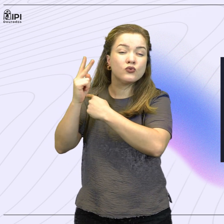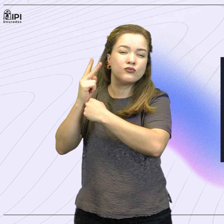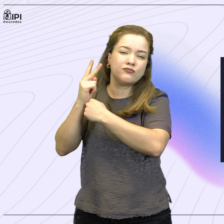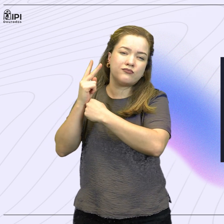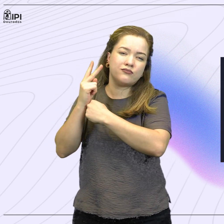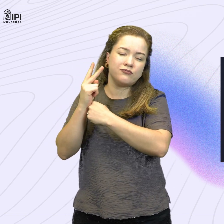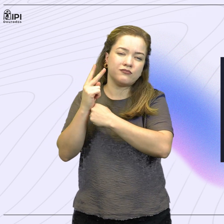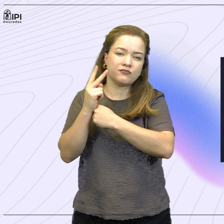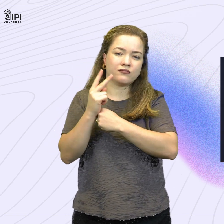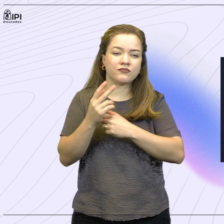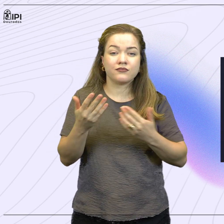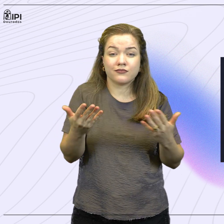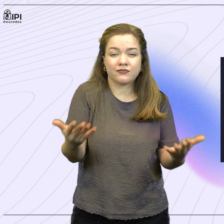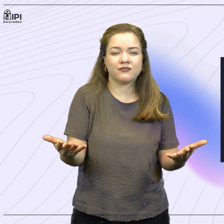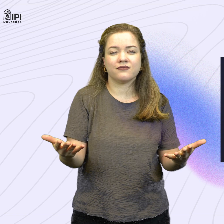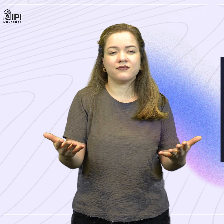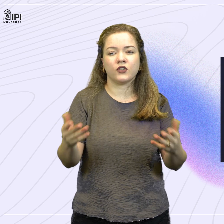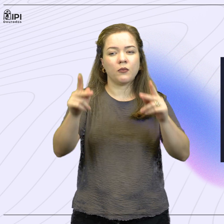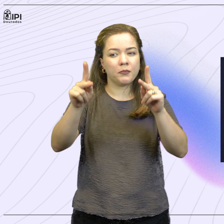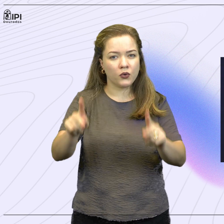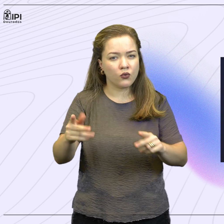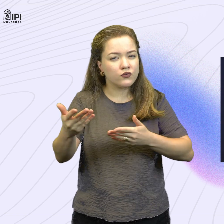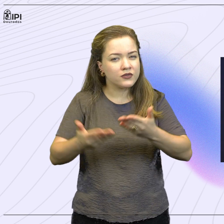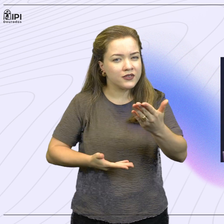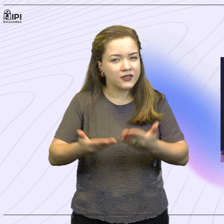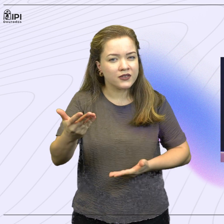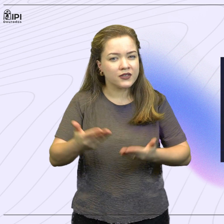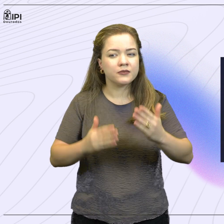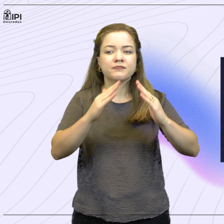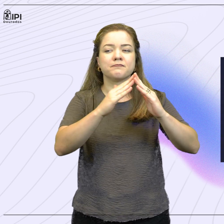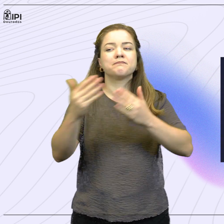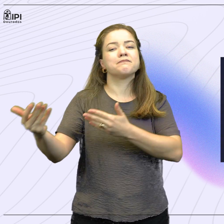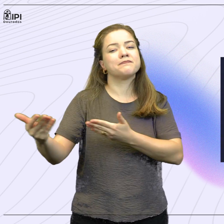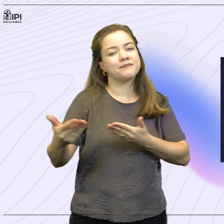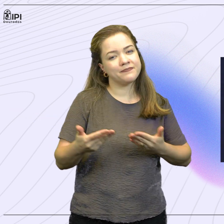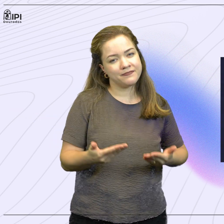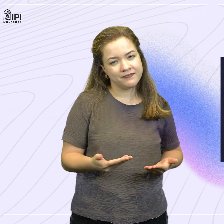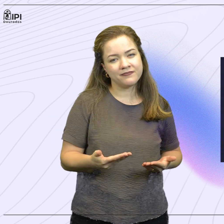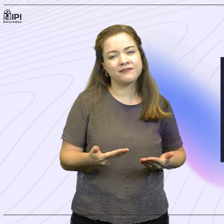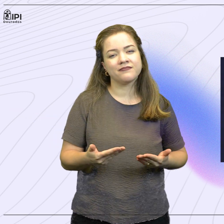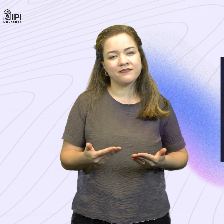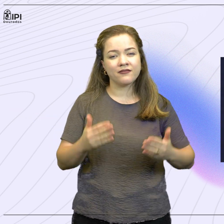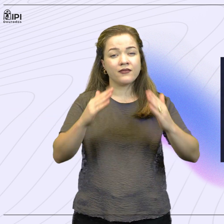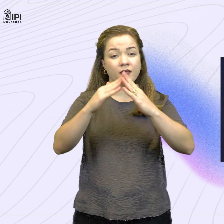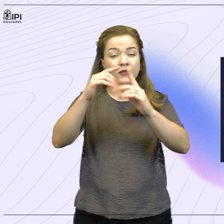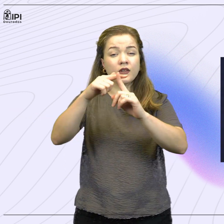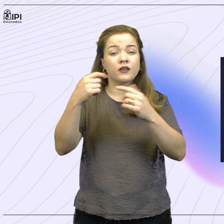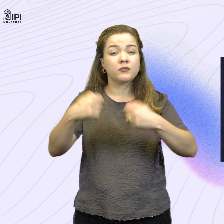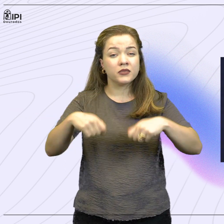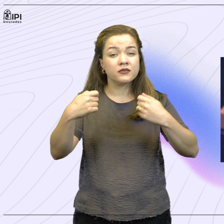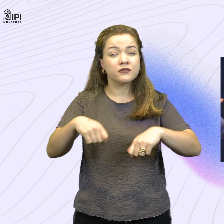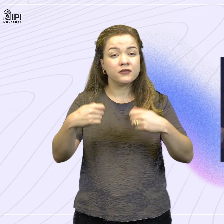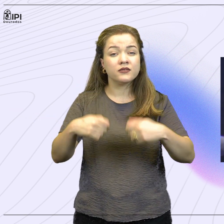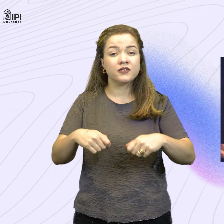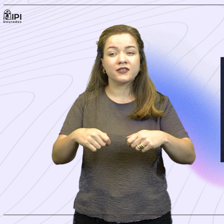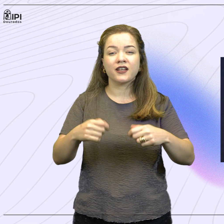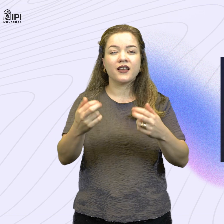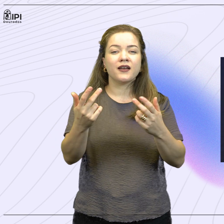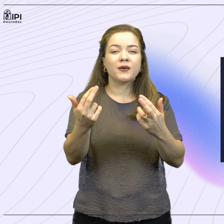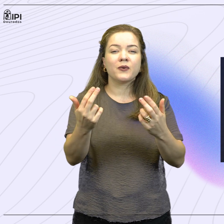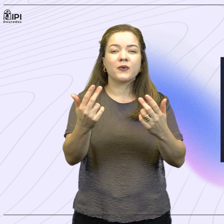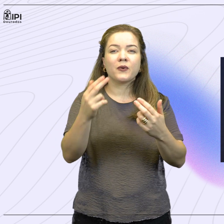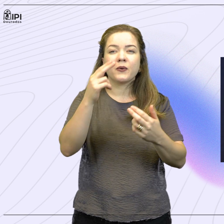perto. Então esse povo servidor é um povo hospitaleiro. E aí a igreja precisa ser esse grande